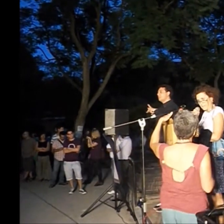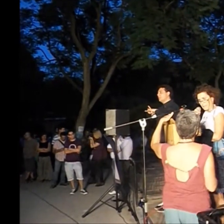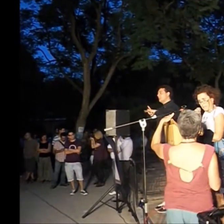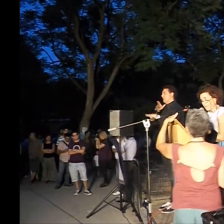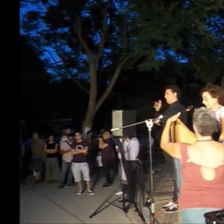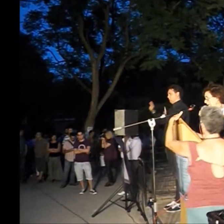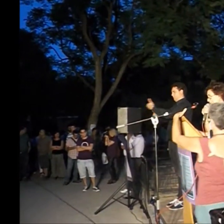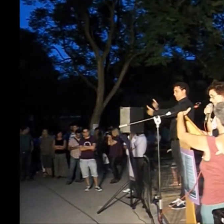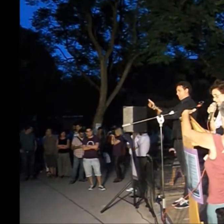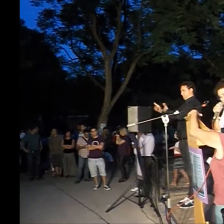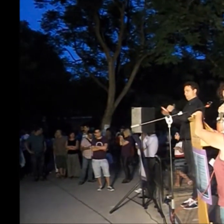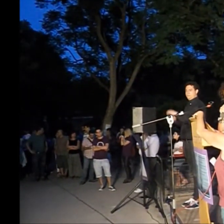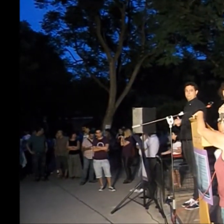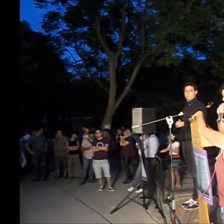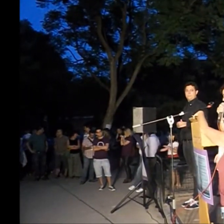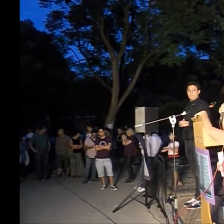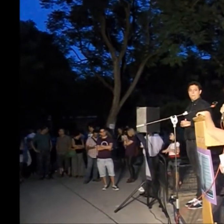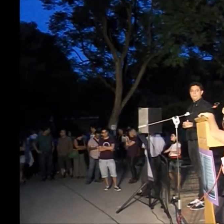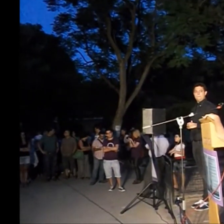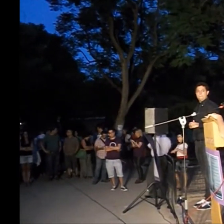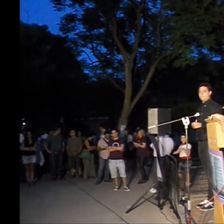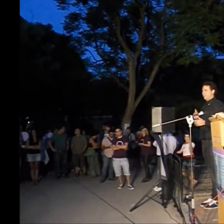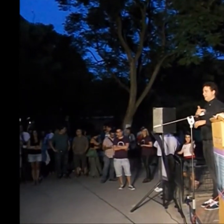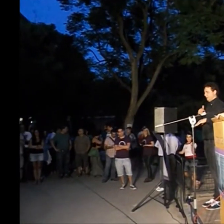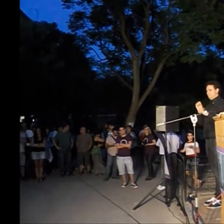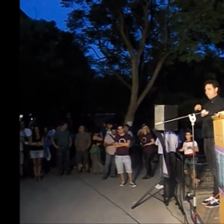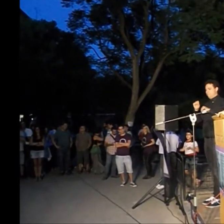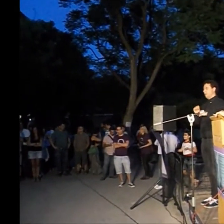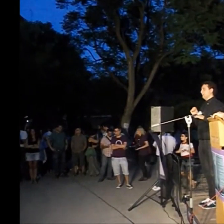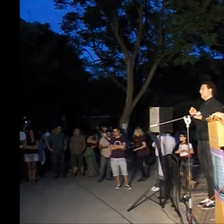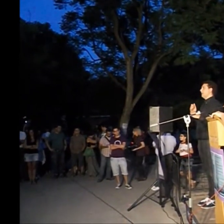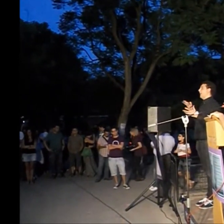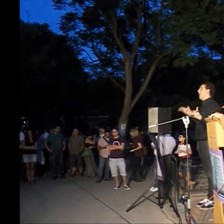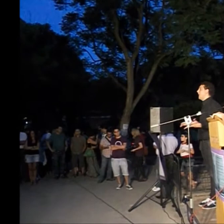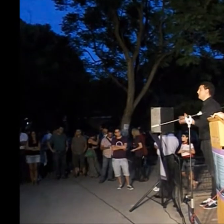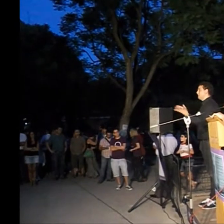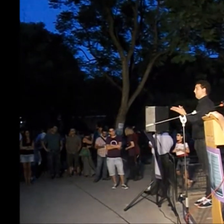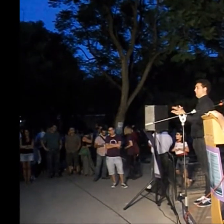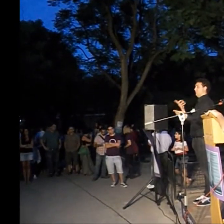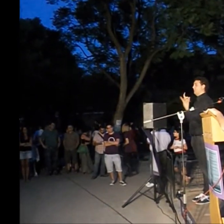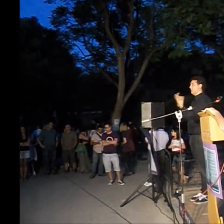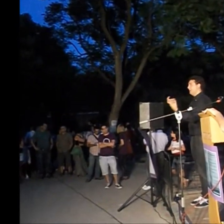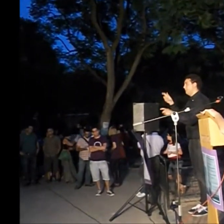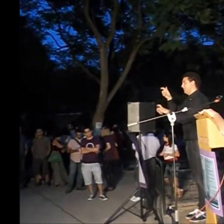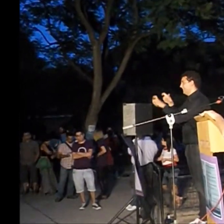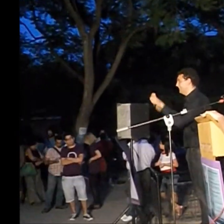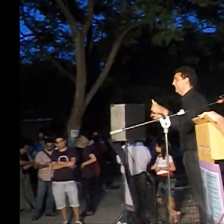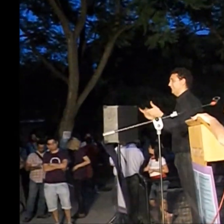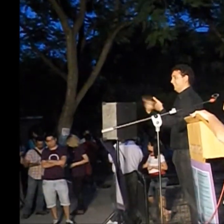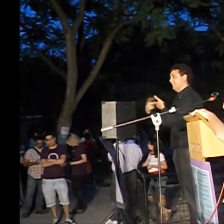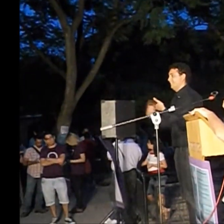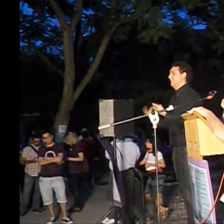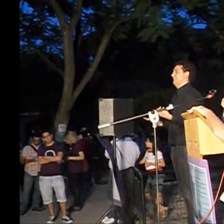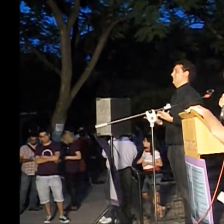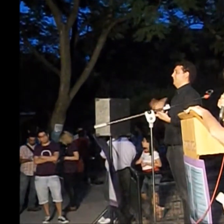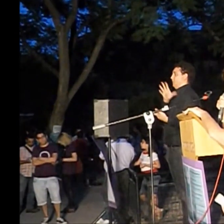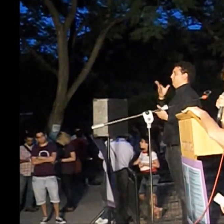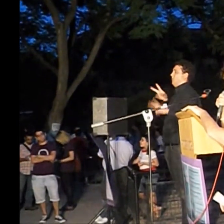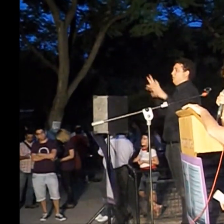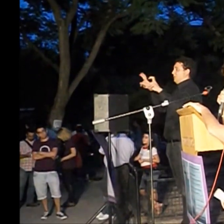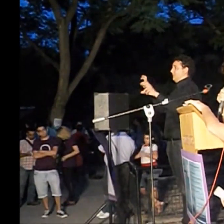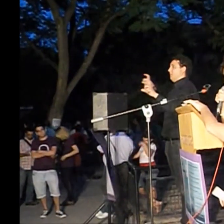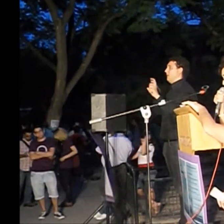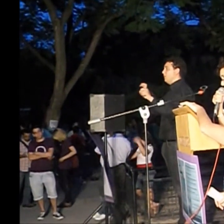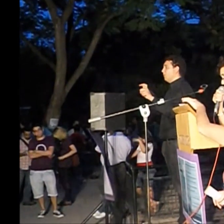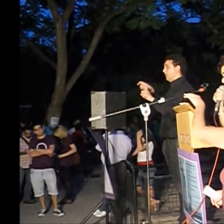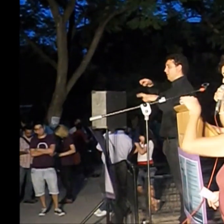cabo. Entonces, ya, vale, os animamos, necesitamos gente para que la educación